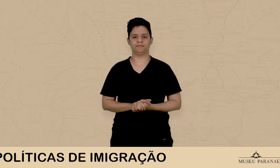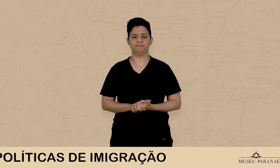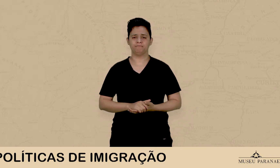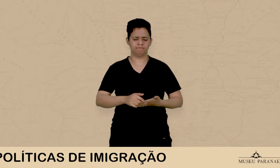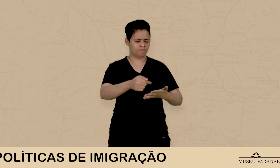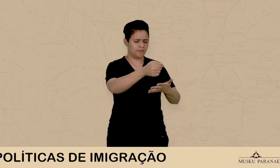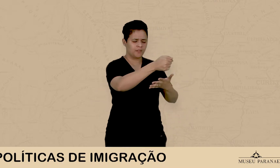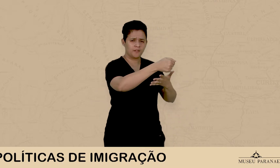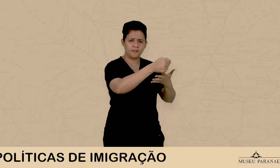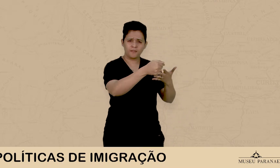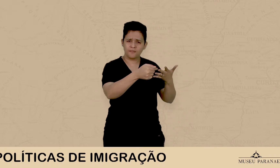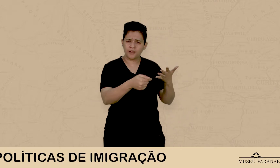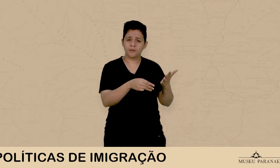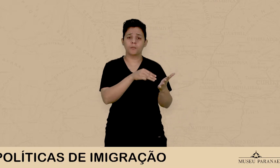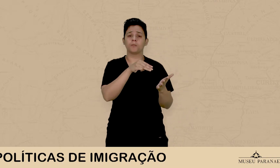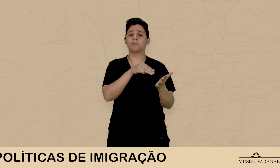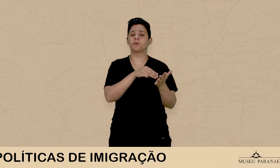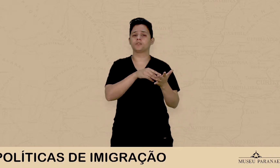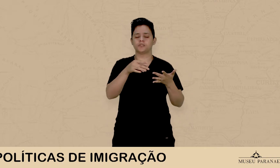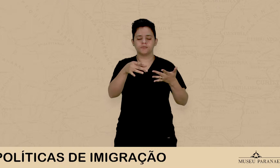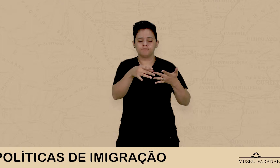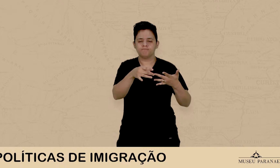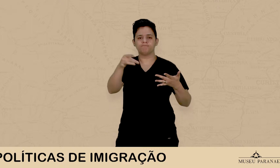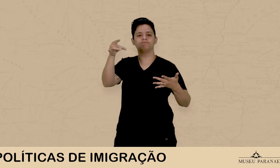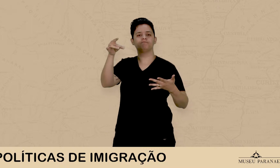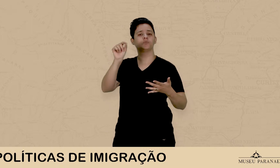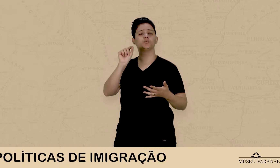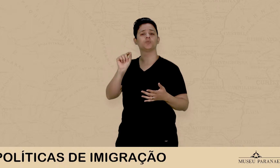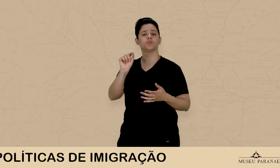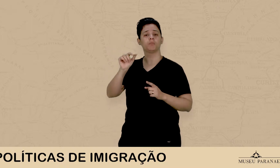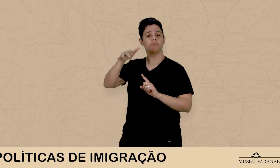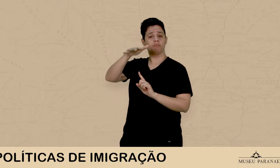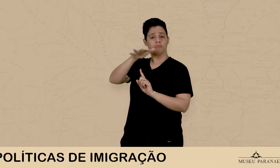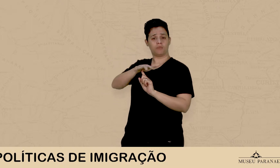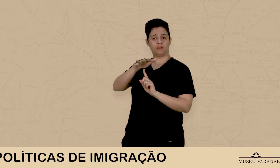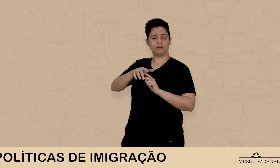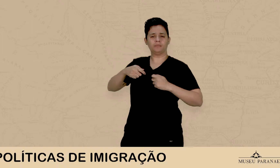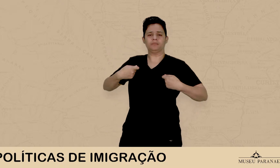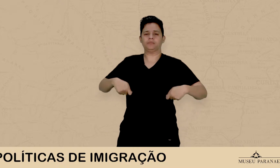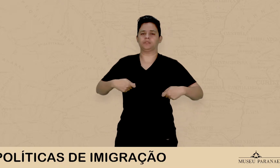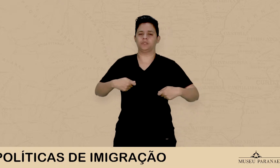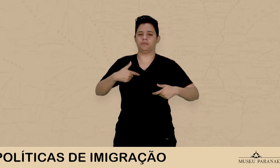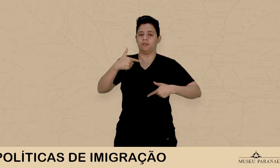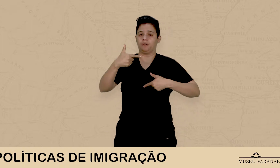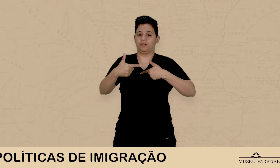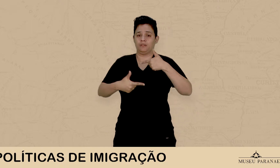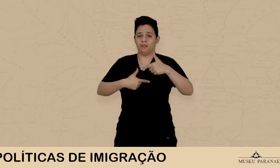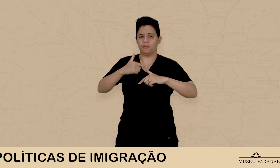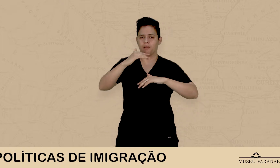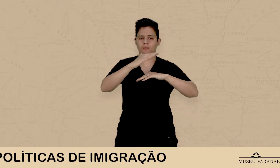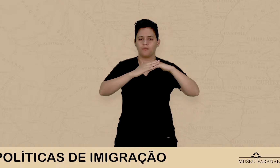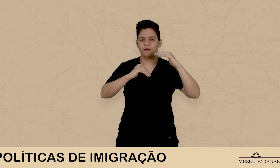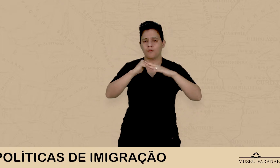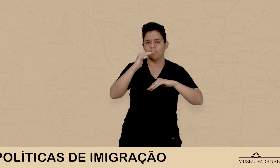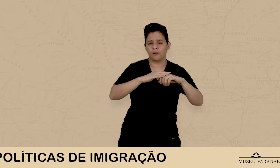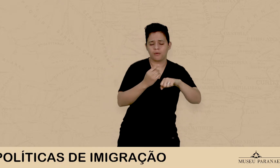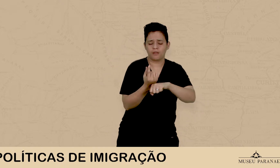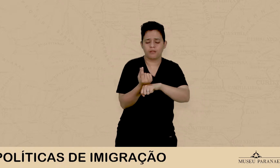Diversos fatores contribuíram para essa escolha. Um deles é que o Paraná necessitava de mão de obra a fim